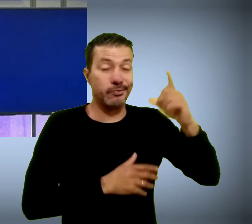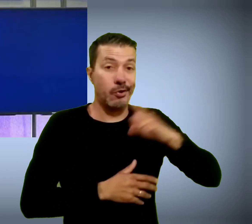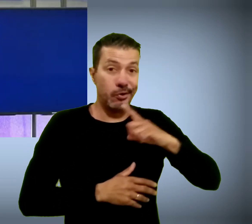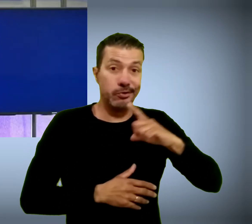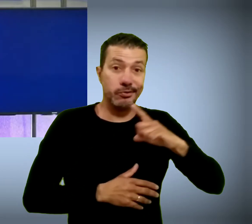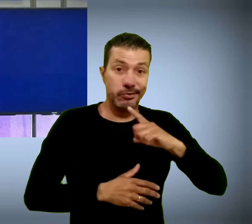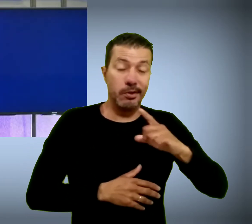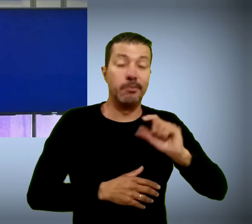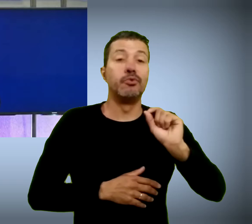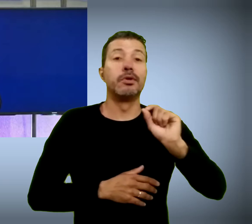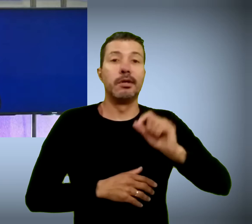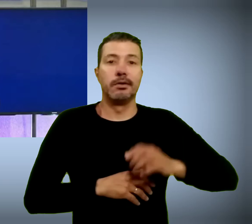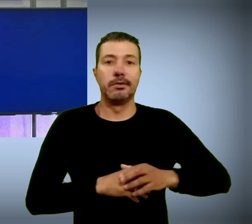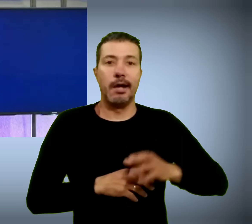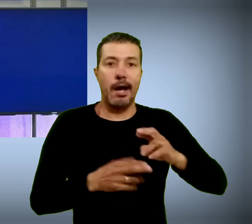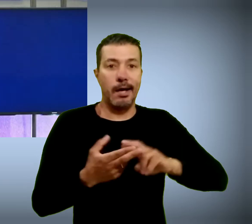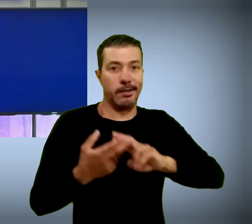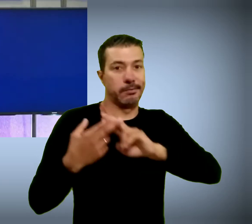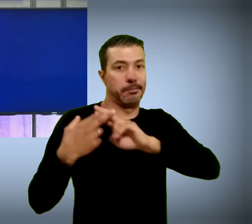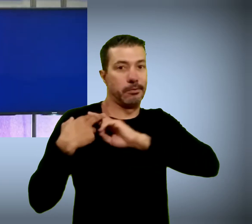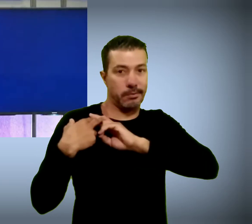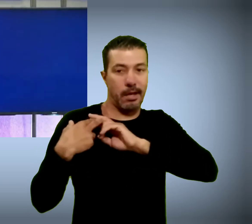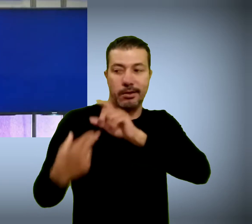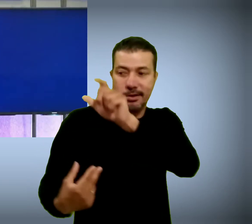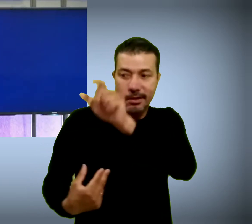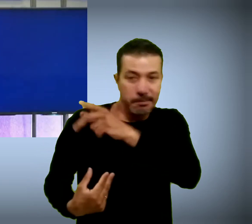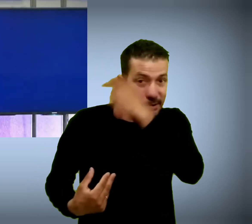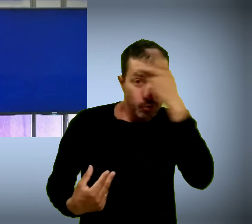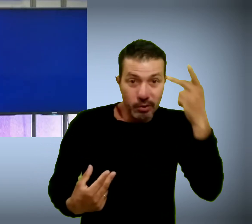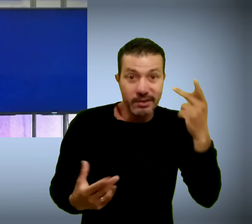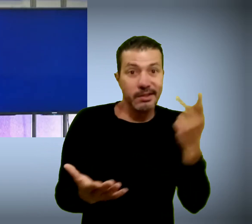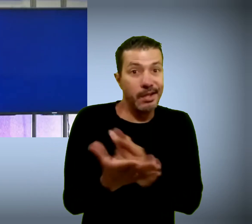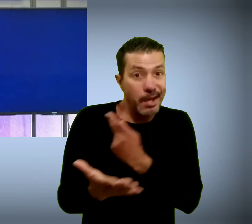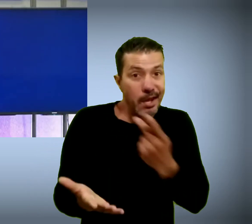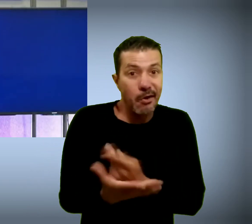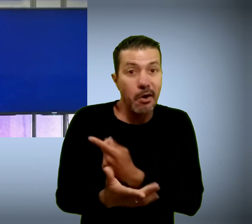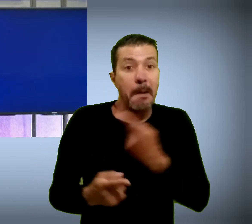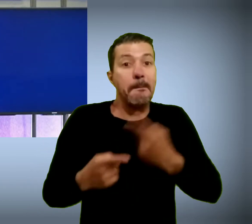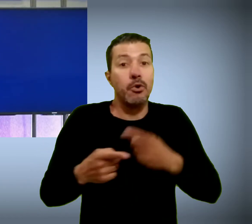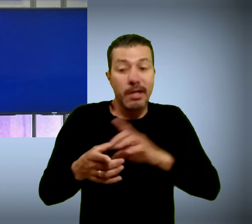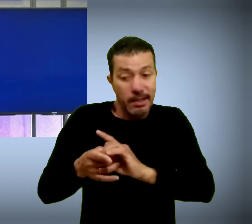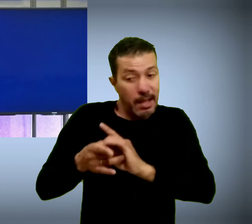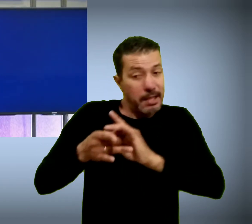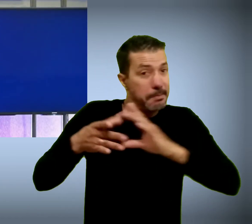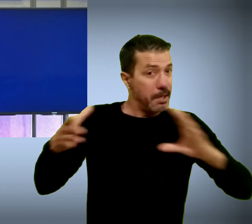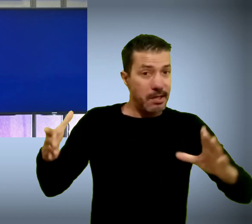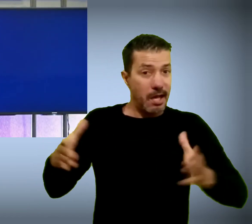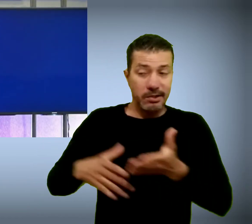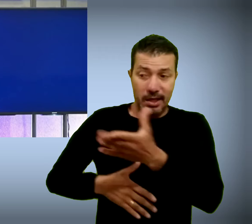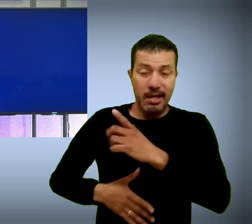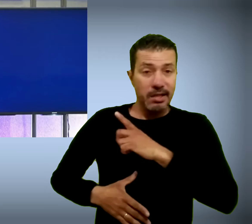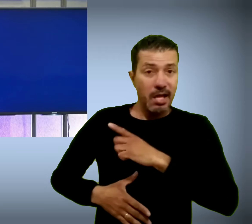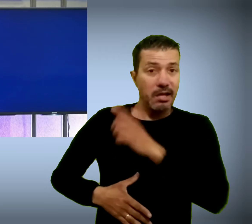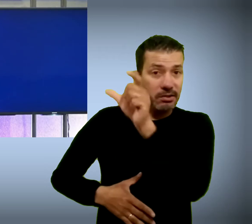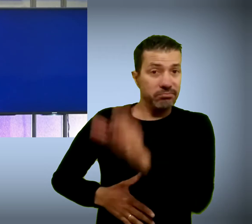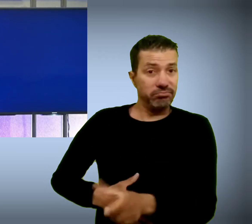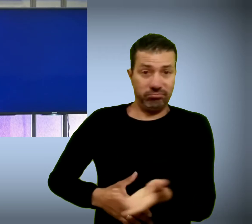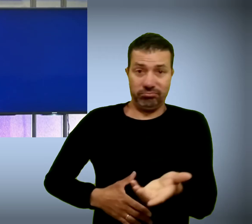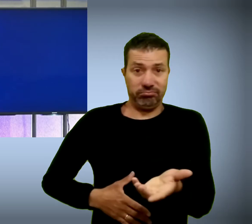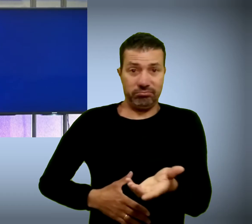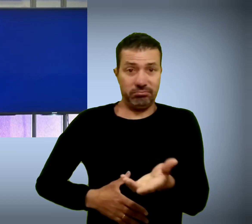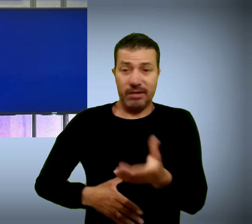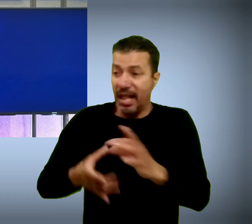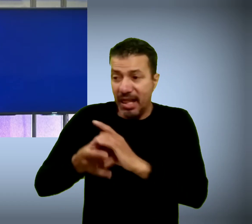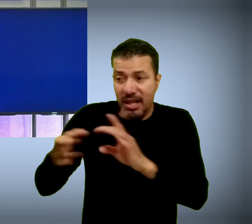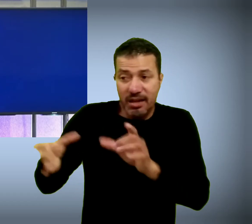estamos tirando a responsabilidade da pessoa que cometeu o erro por conta do livre-arbítrio que ela tem. E